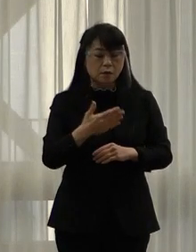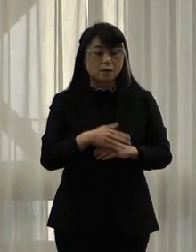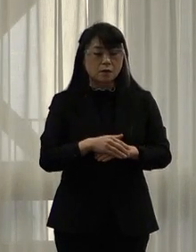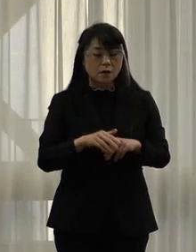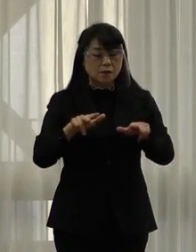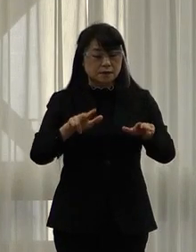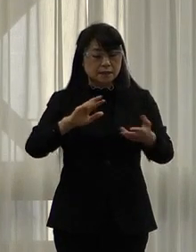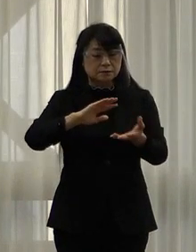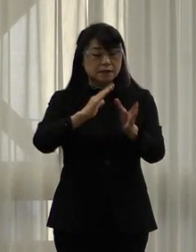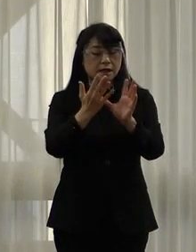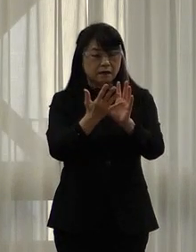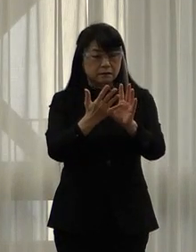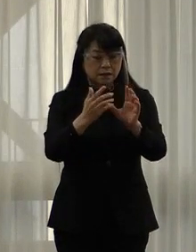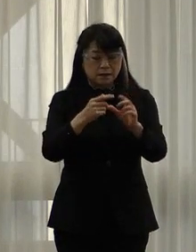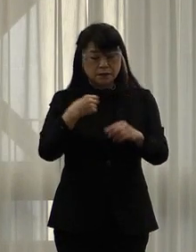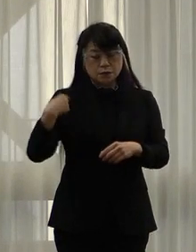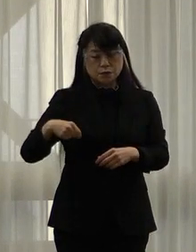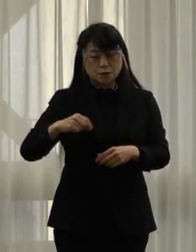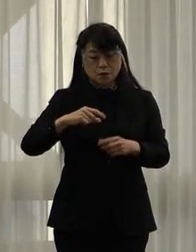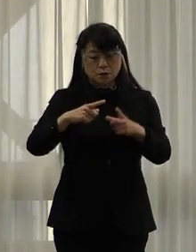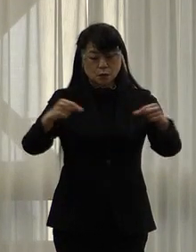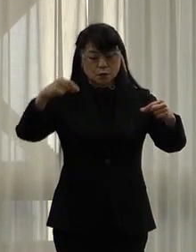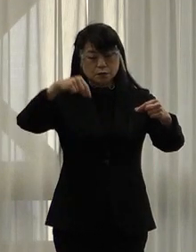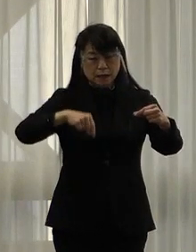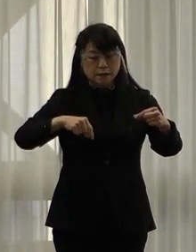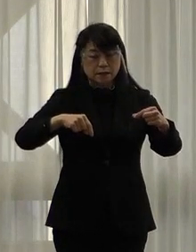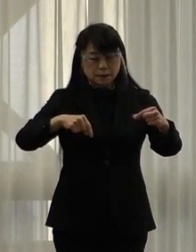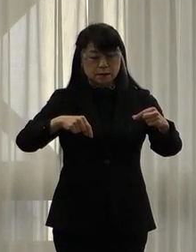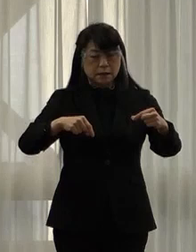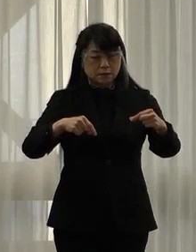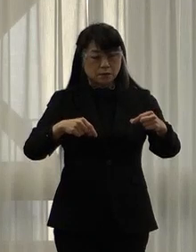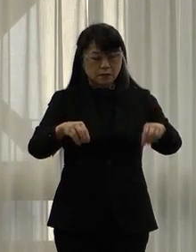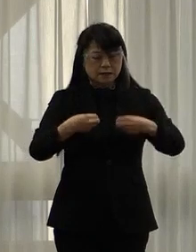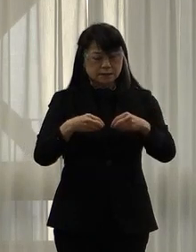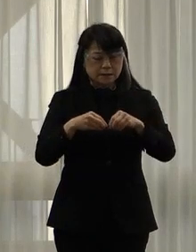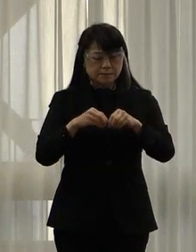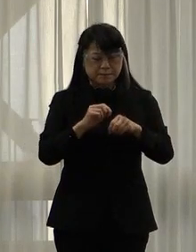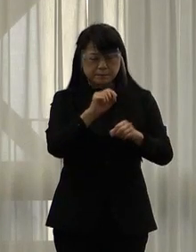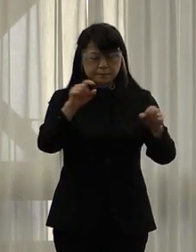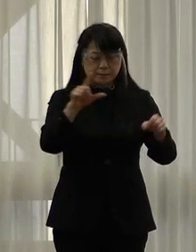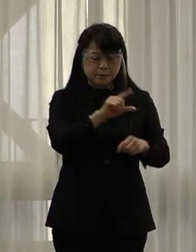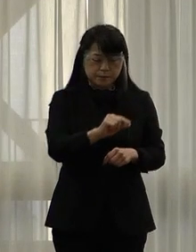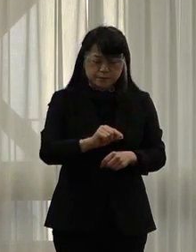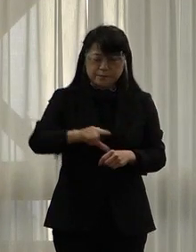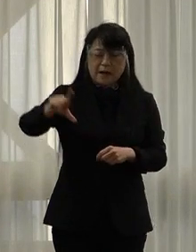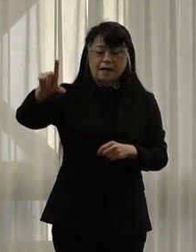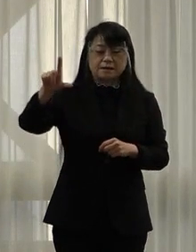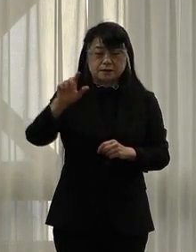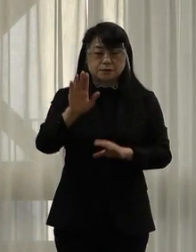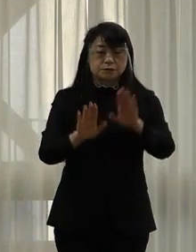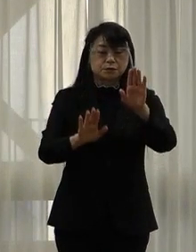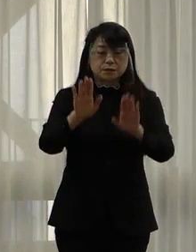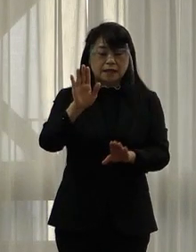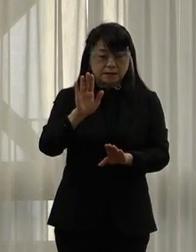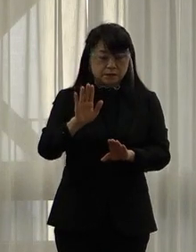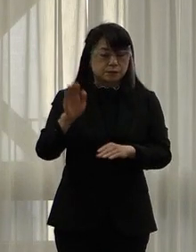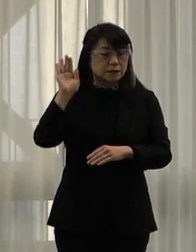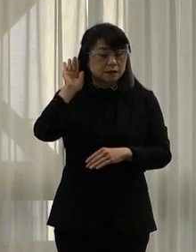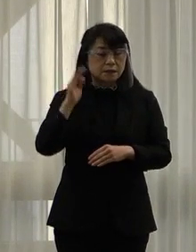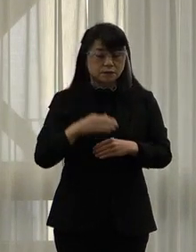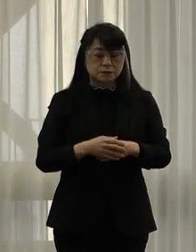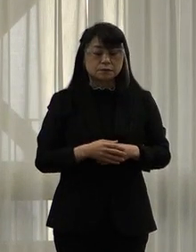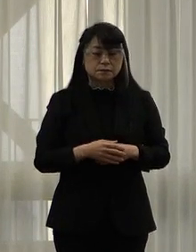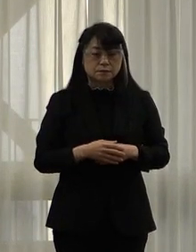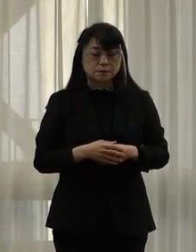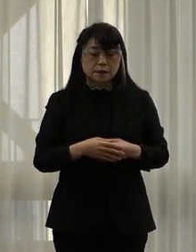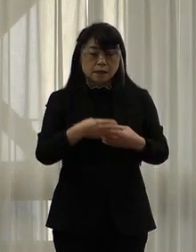換によって中国国内での感染が、急拡大をしているということも報道がされております。さらに